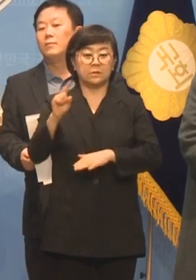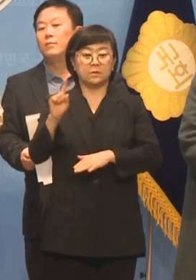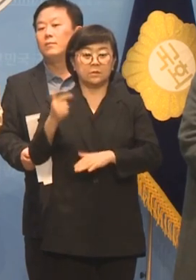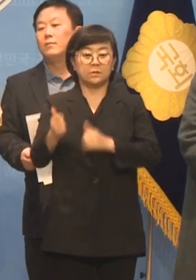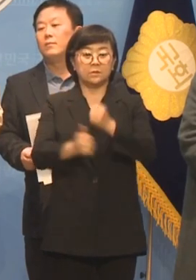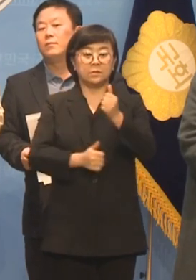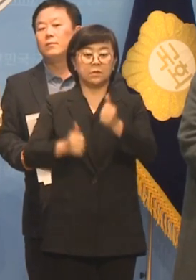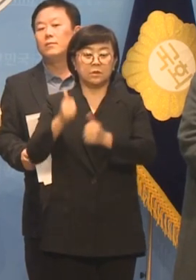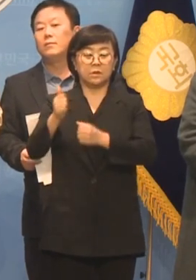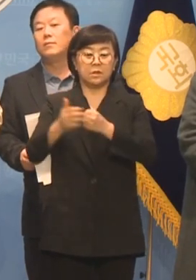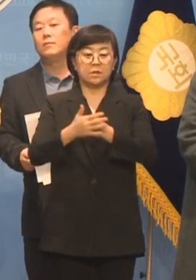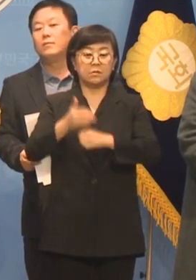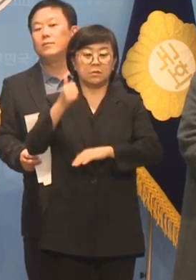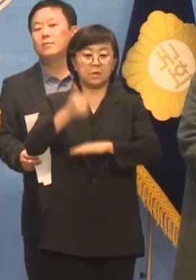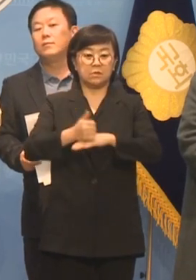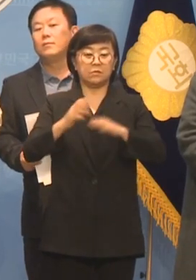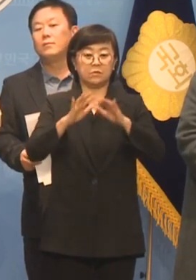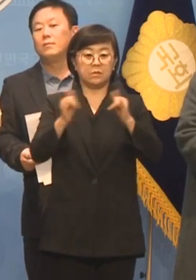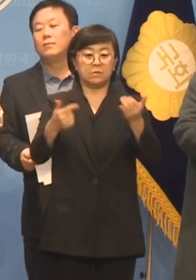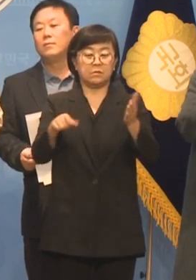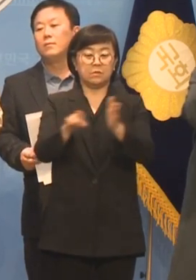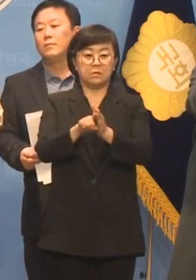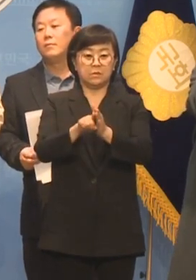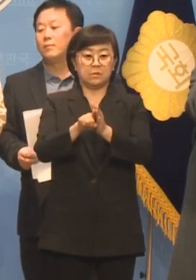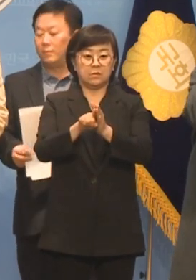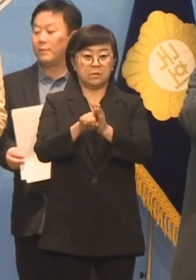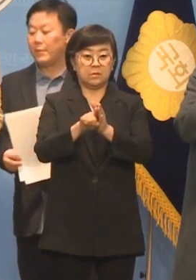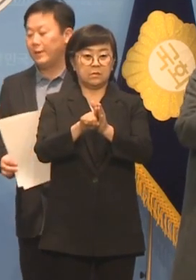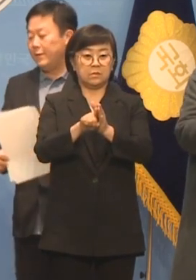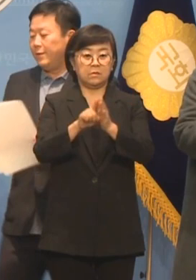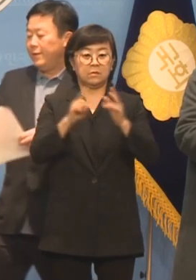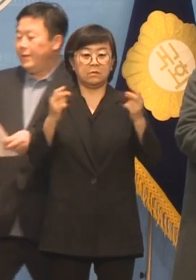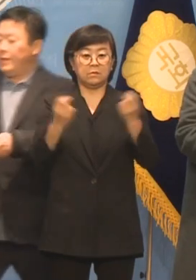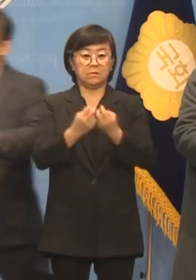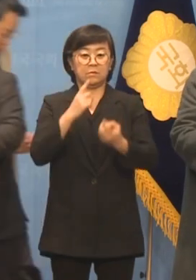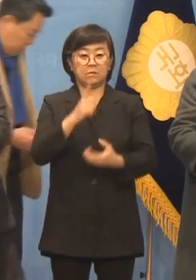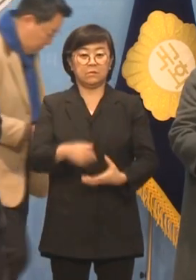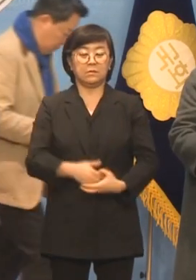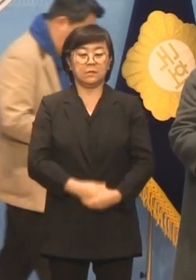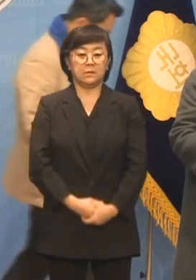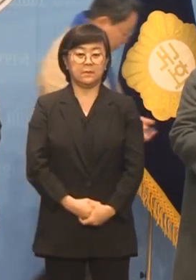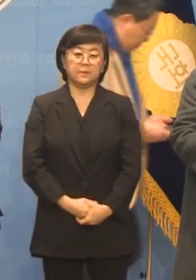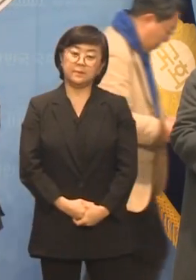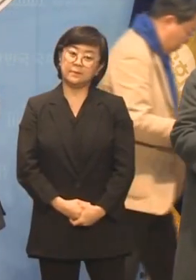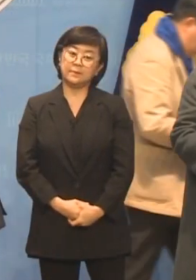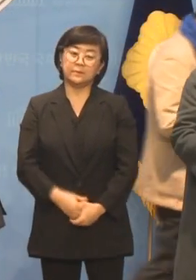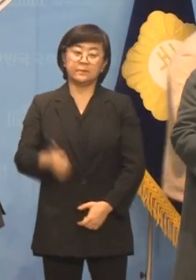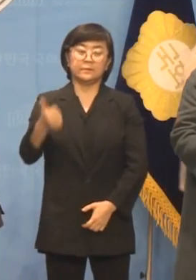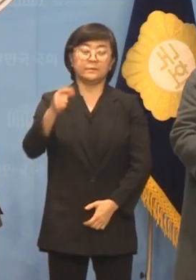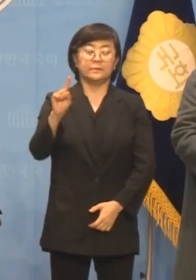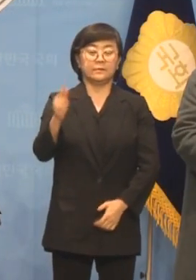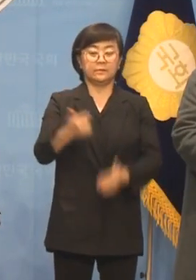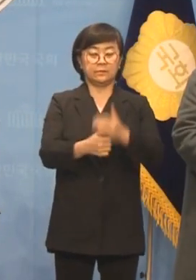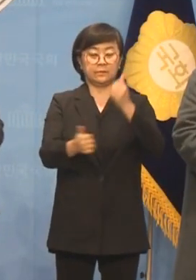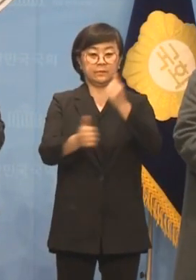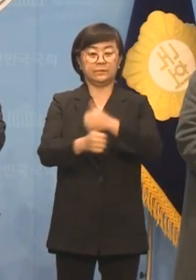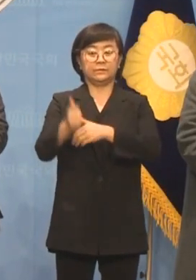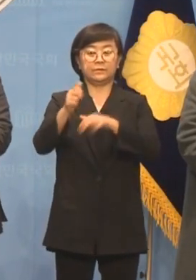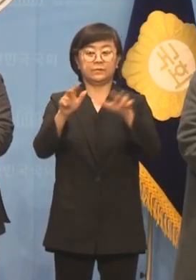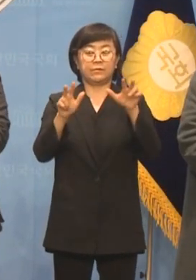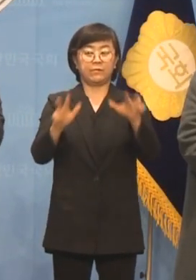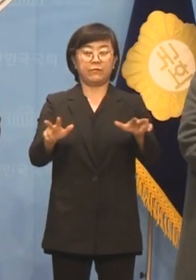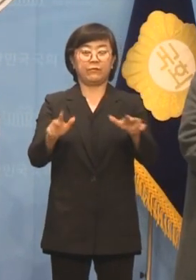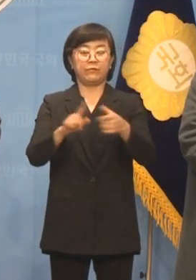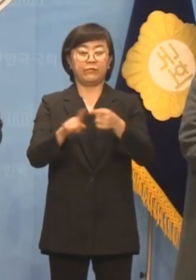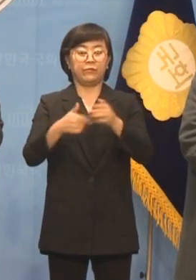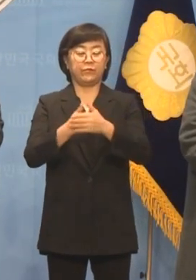비대위원장이 마지막으로 국민을 위해서 해야 될 길이라고 생각합니다. 예, 한동훈 비대위원장이 지금은